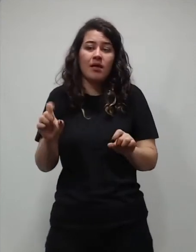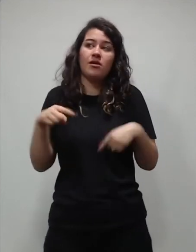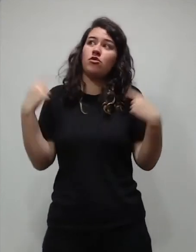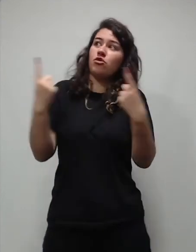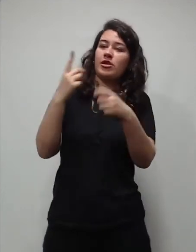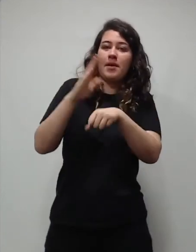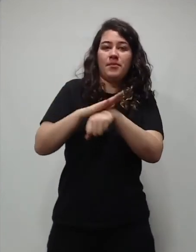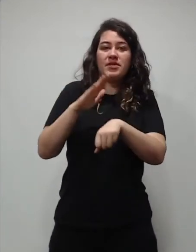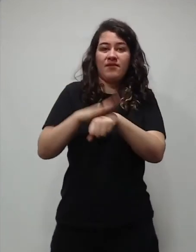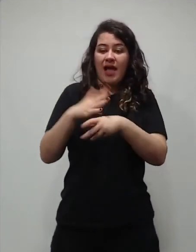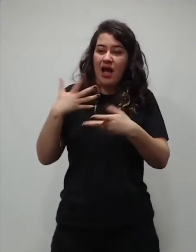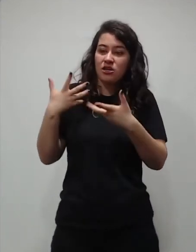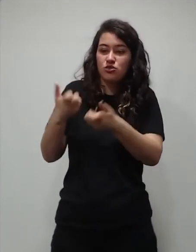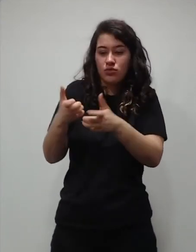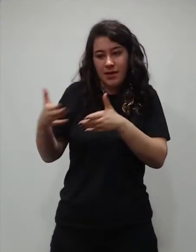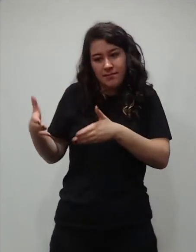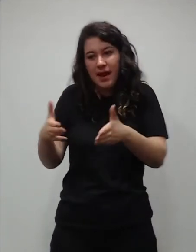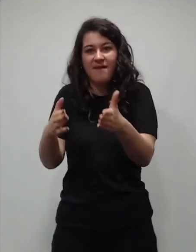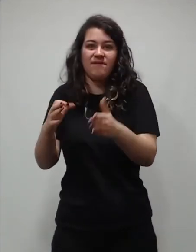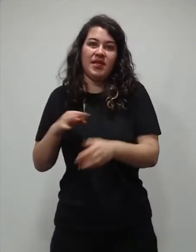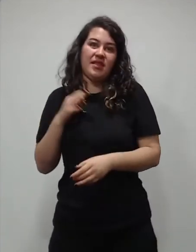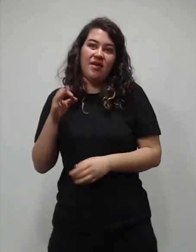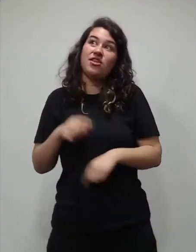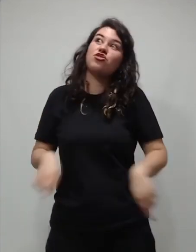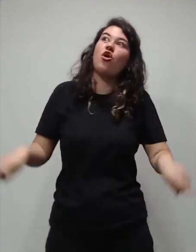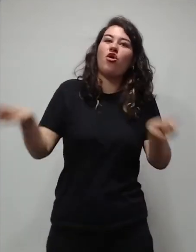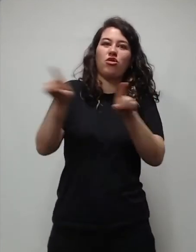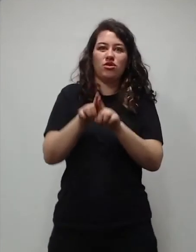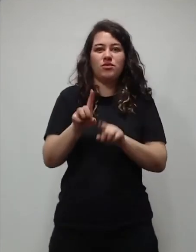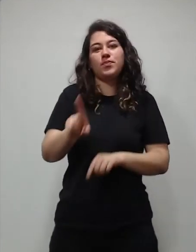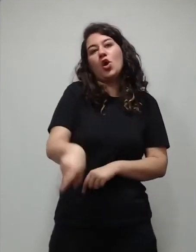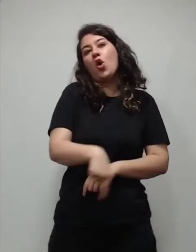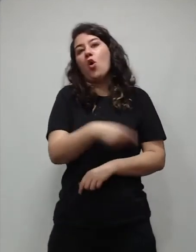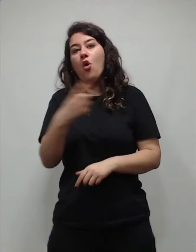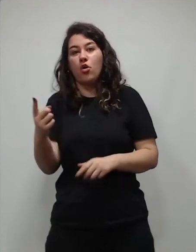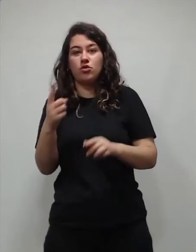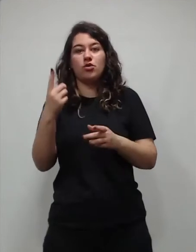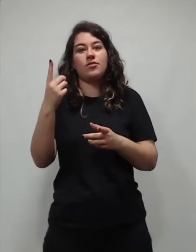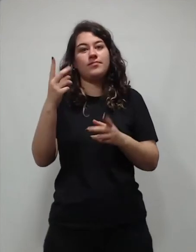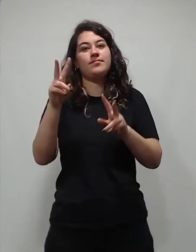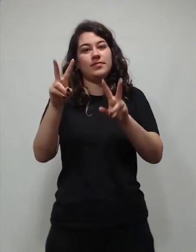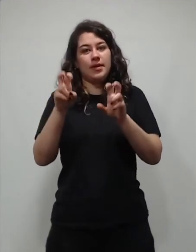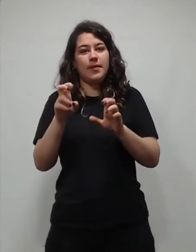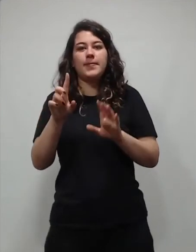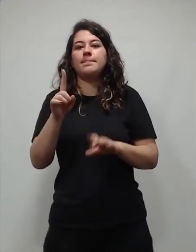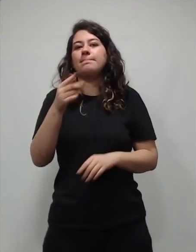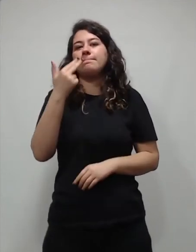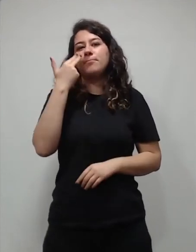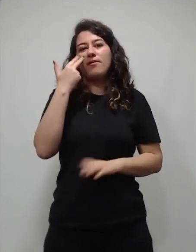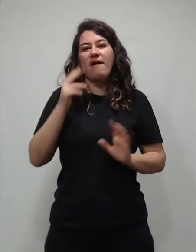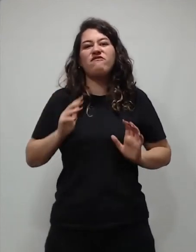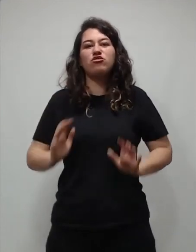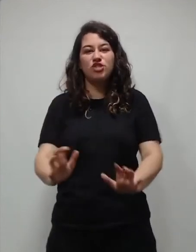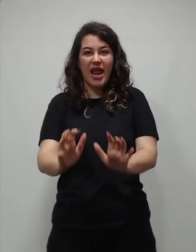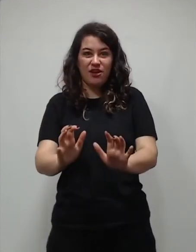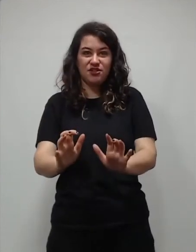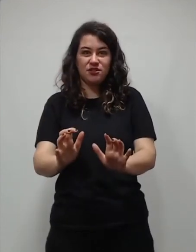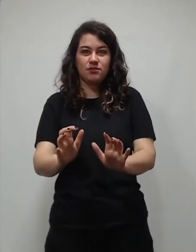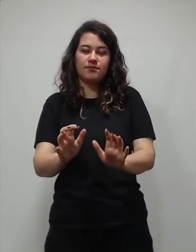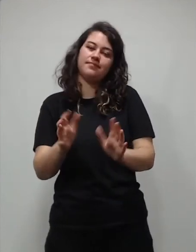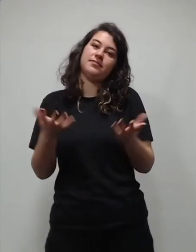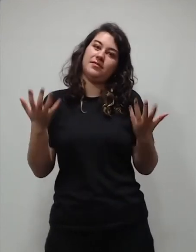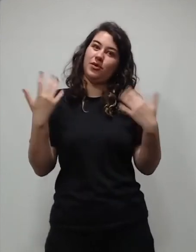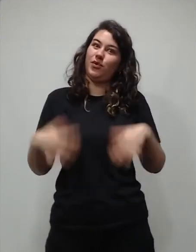todos hacer un camino transitable para todos. Pasemos a otra tensión de los funcionarios.